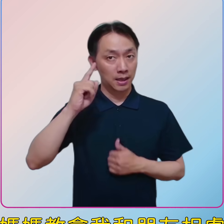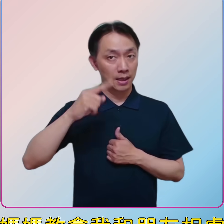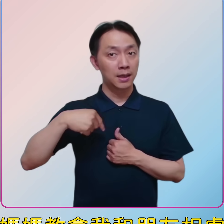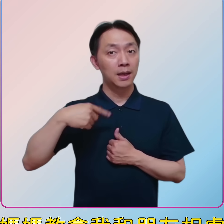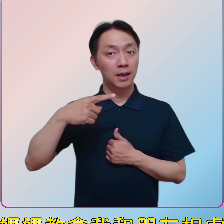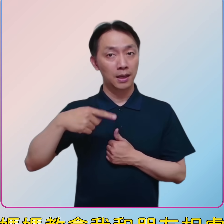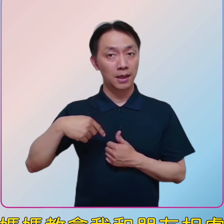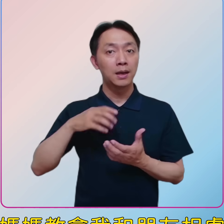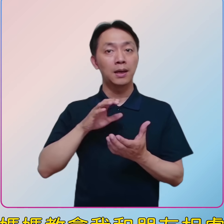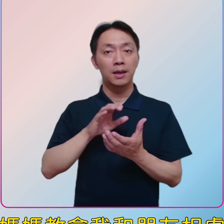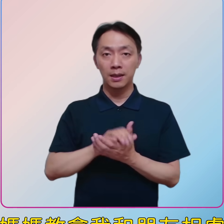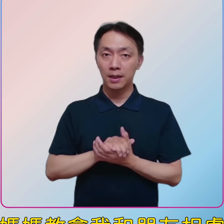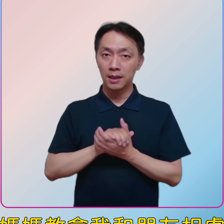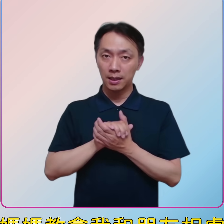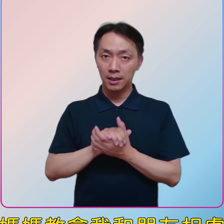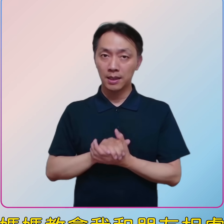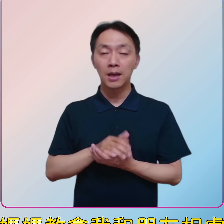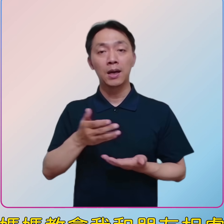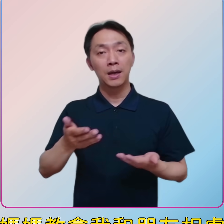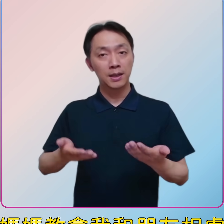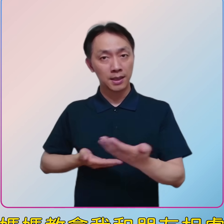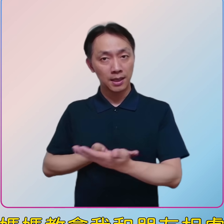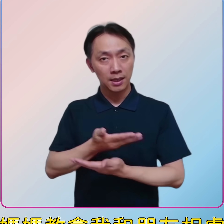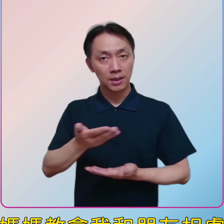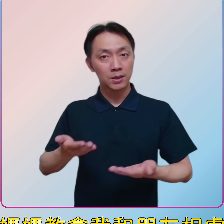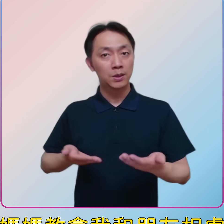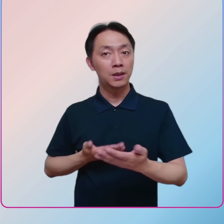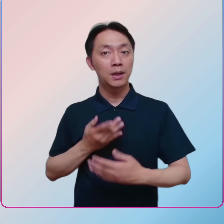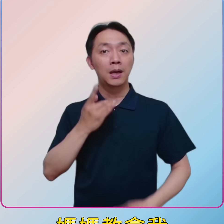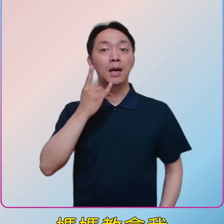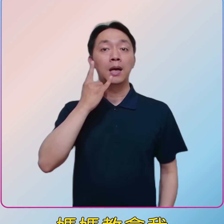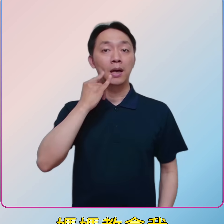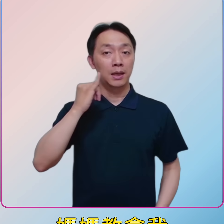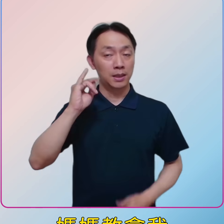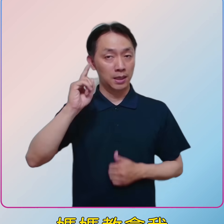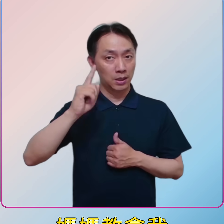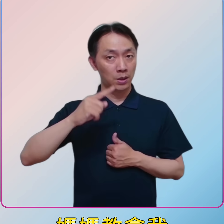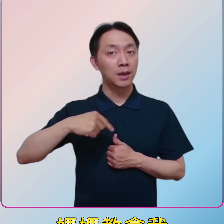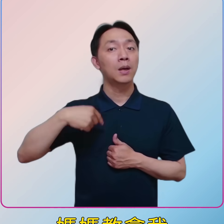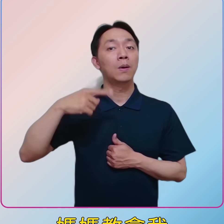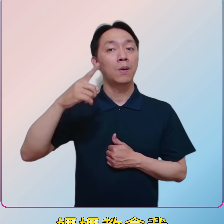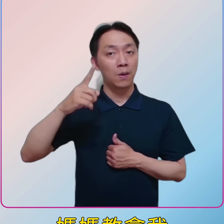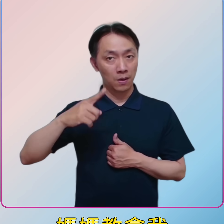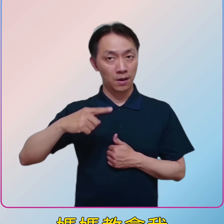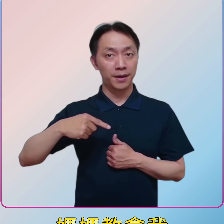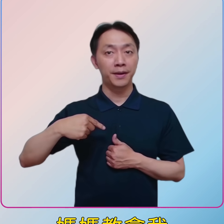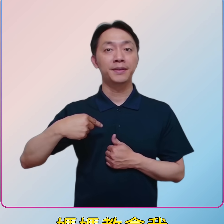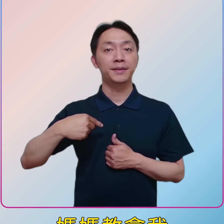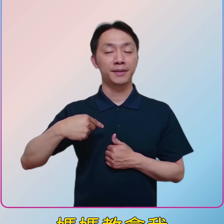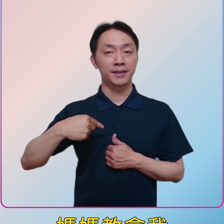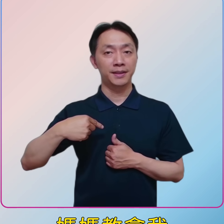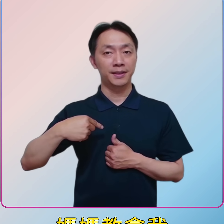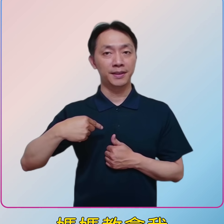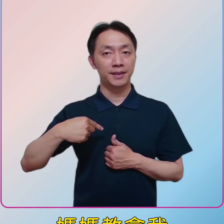妈妈教会我和朋友相处，妈妈教会